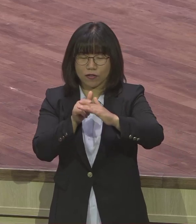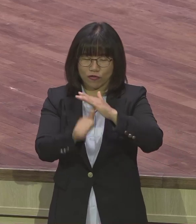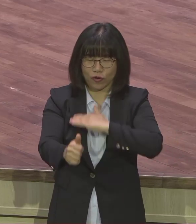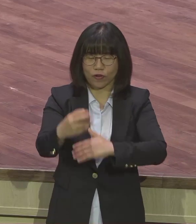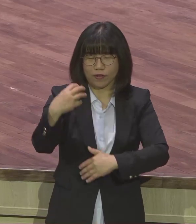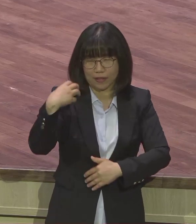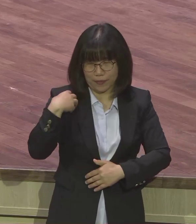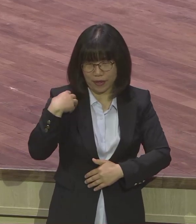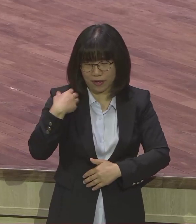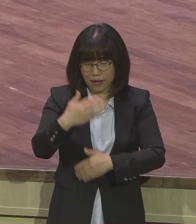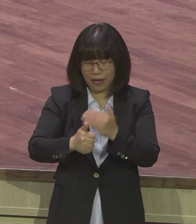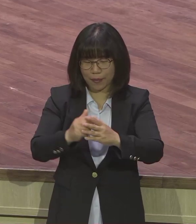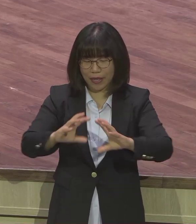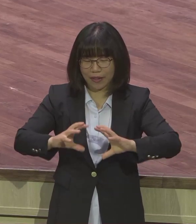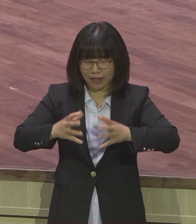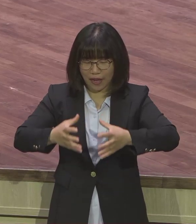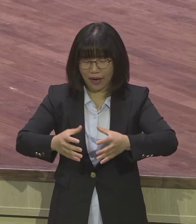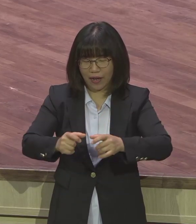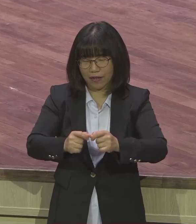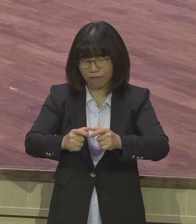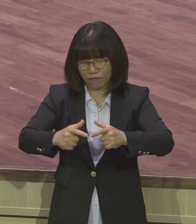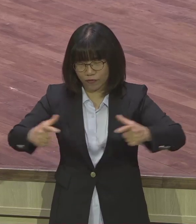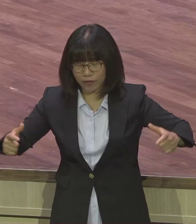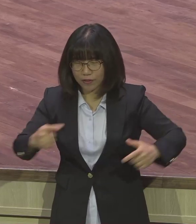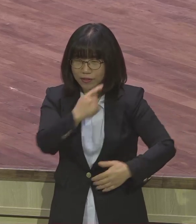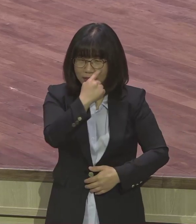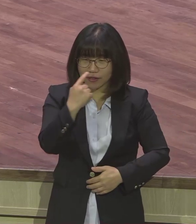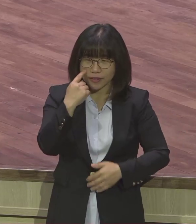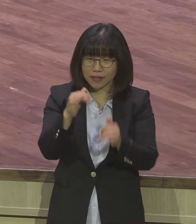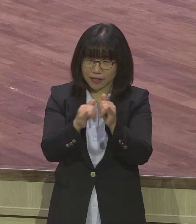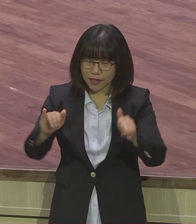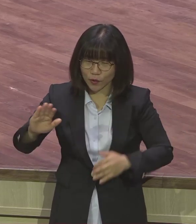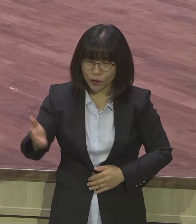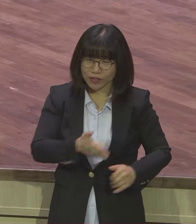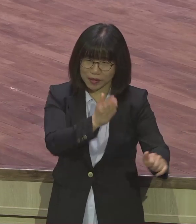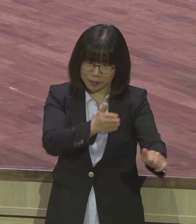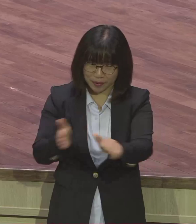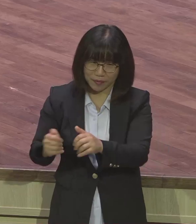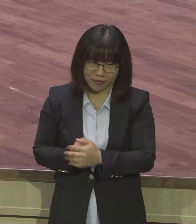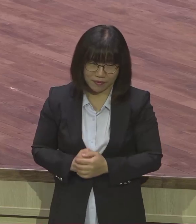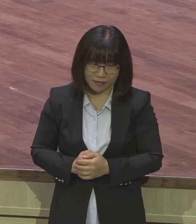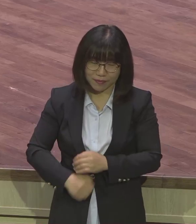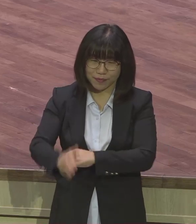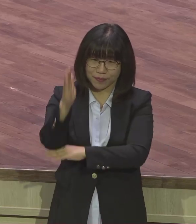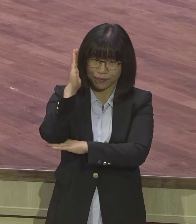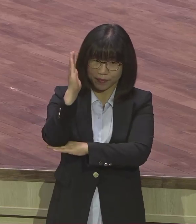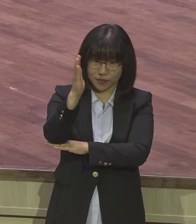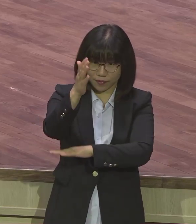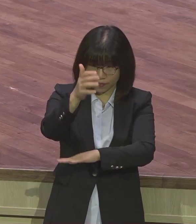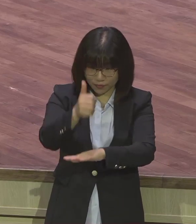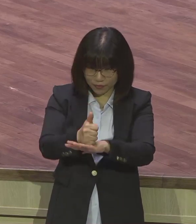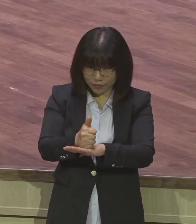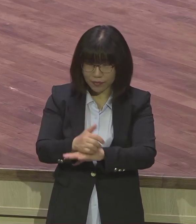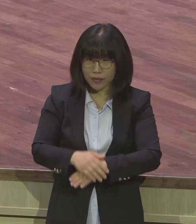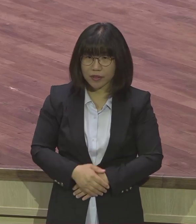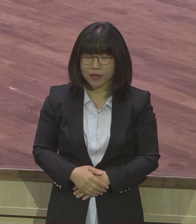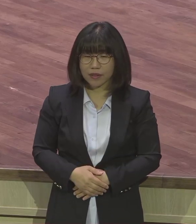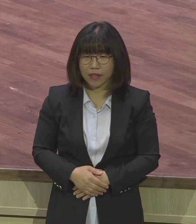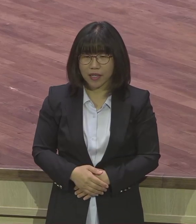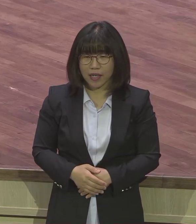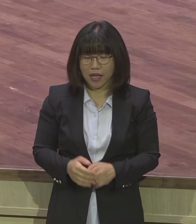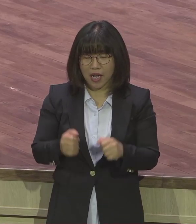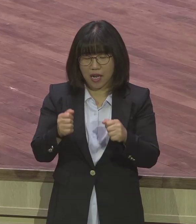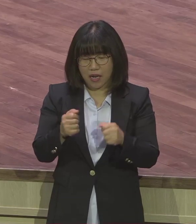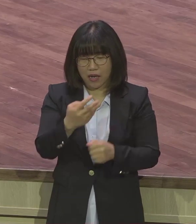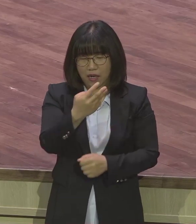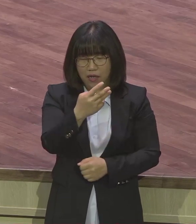감당하셔서 하나님 나라의 확장의 증인들 되시기를 점으로 축복합니다. 결론. 자, 러닝머신